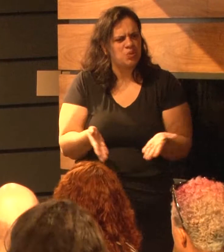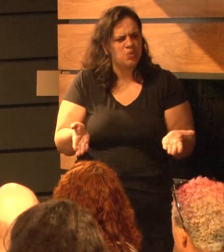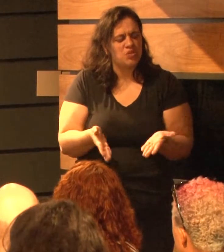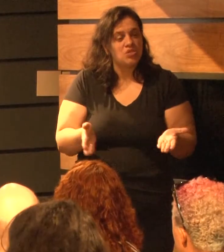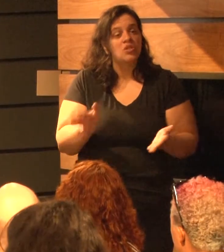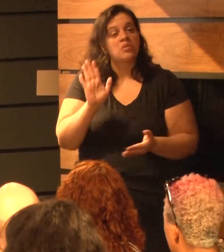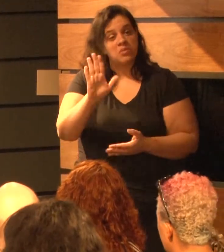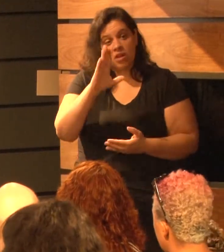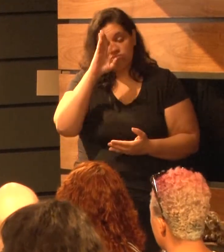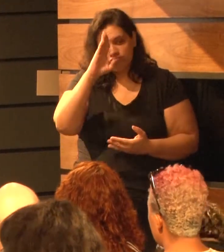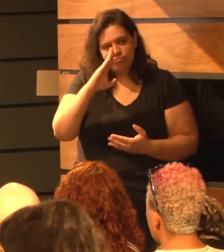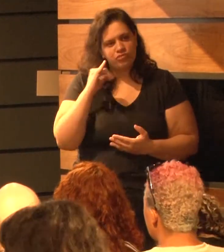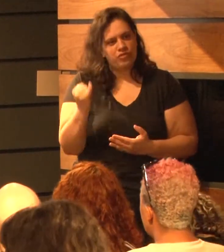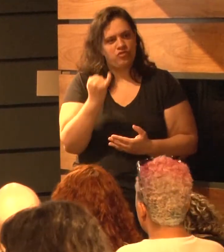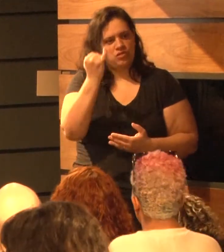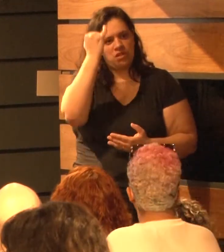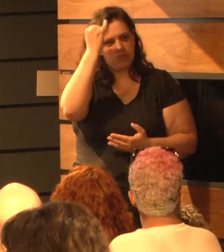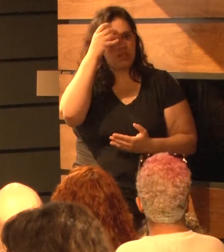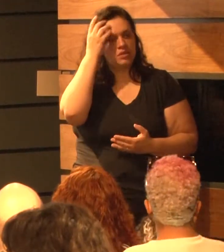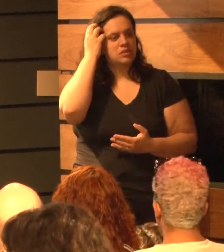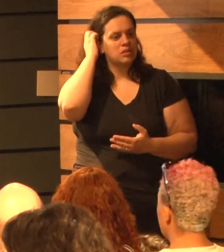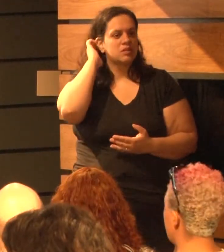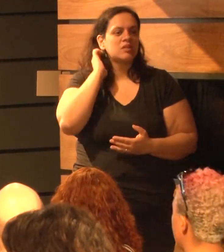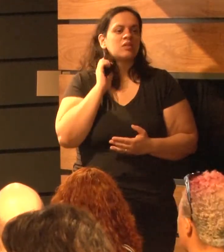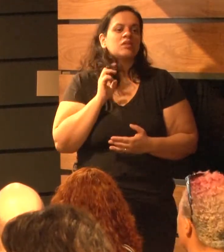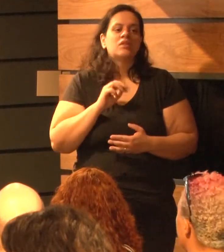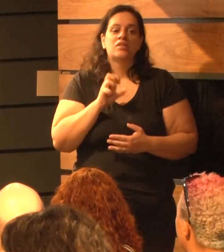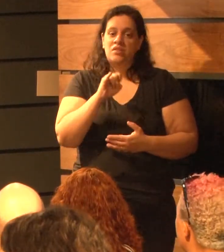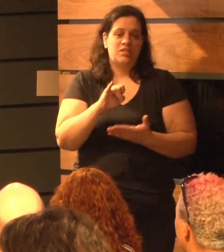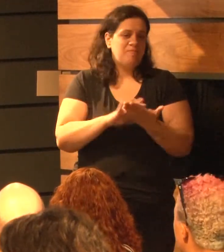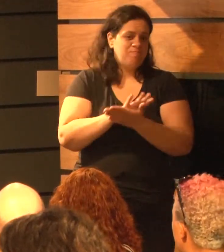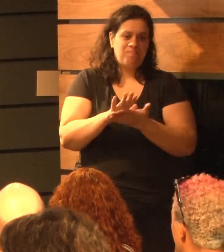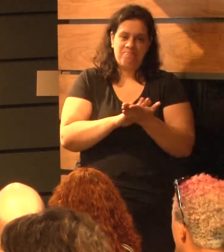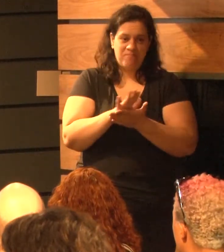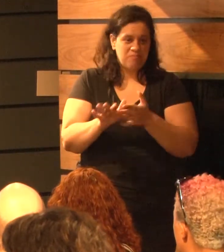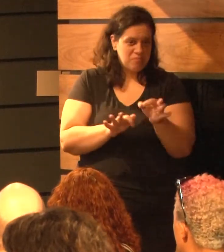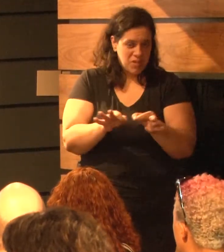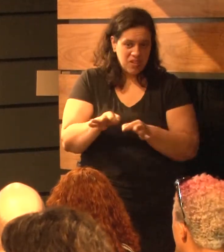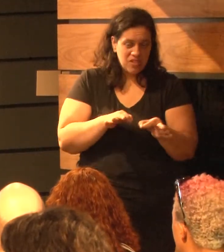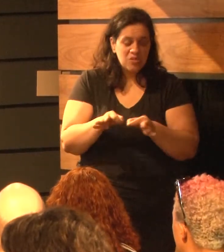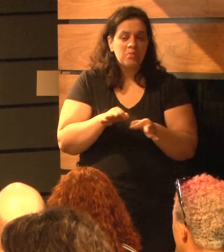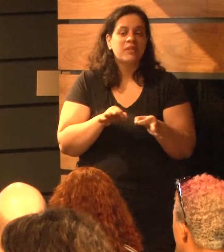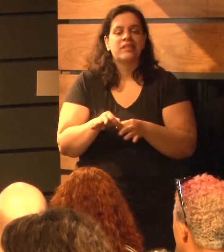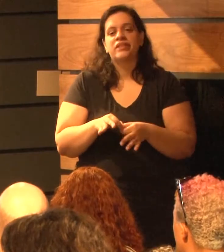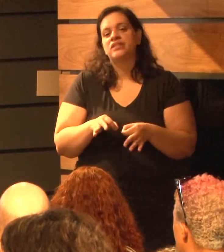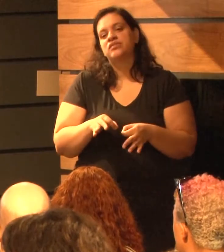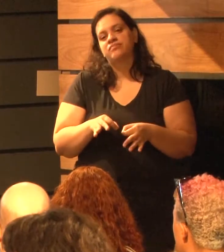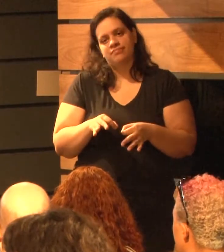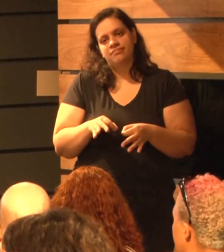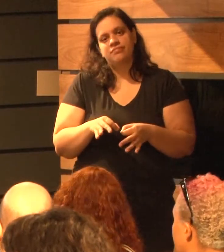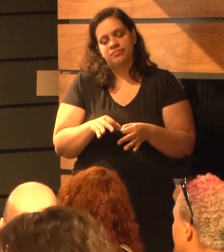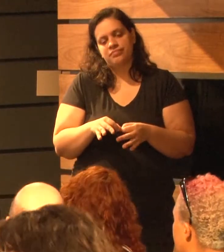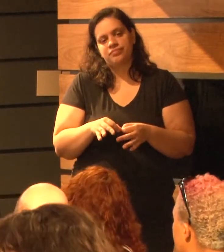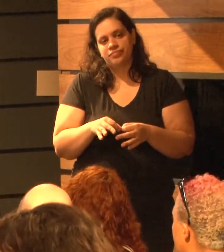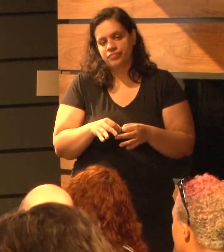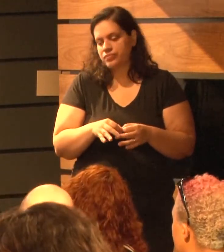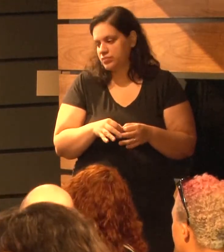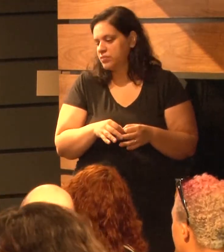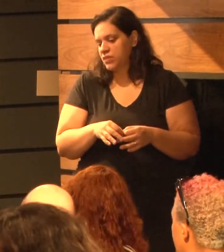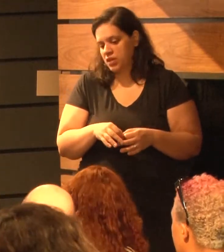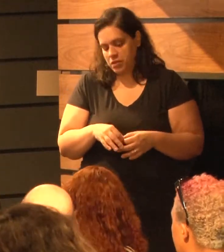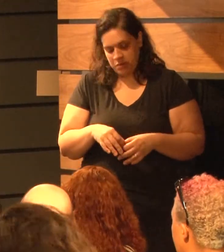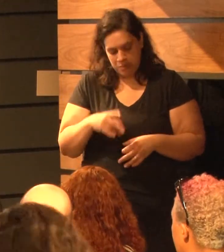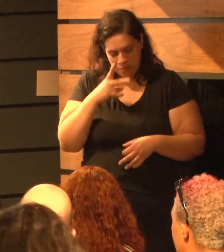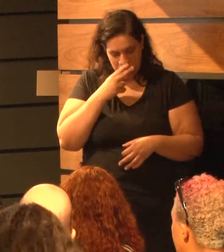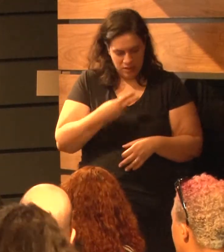mas eu acho que é fundamental, né? Sem planejamento hoje a gente vai estar um pouquinho vivendo